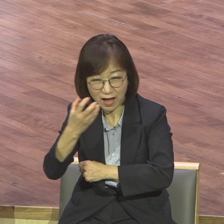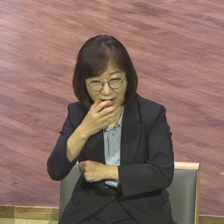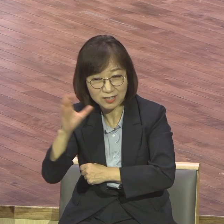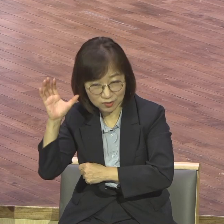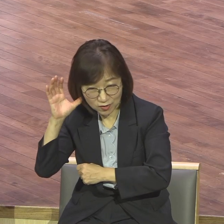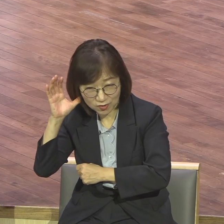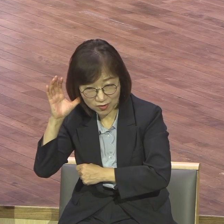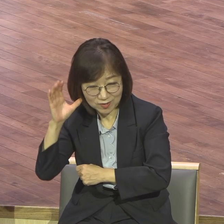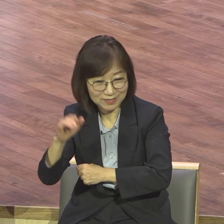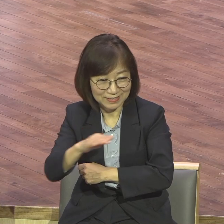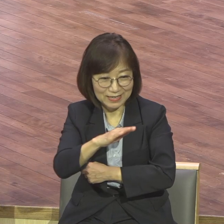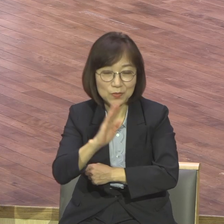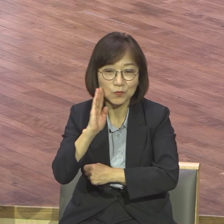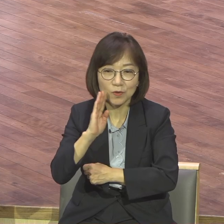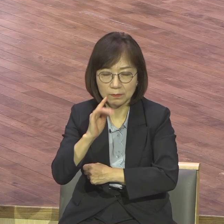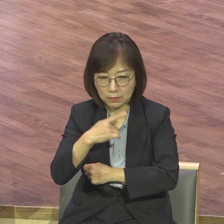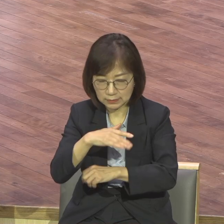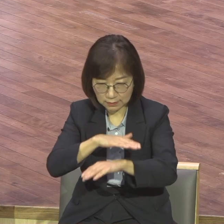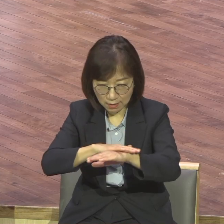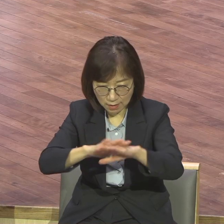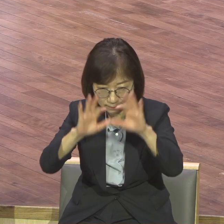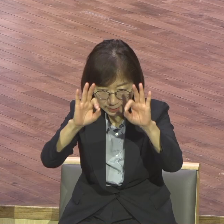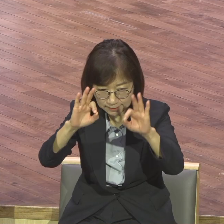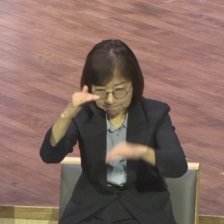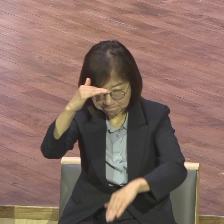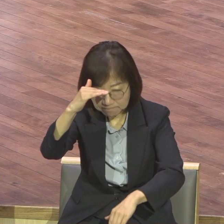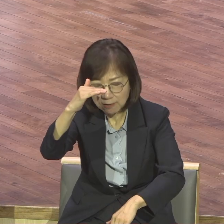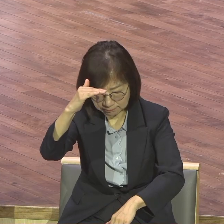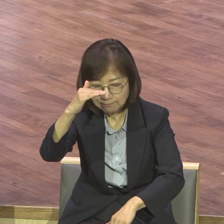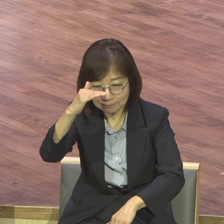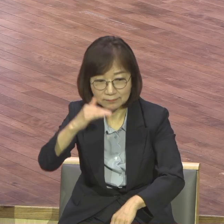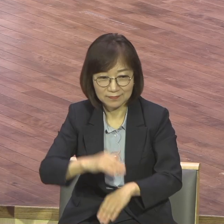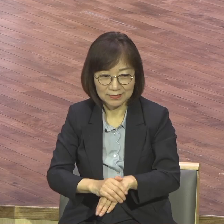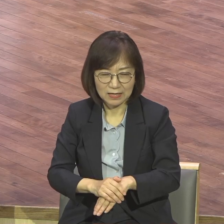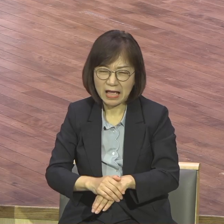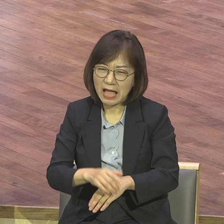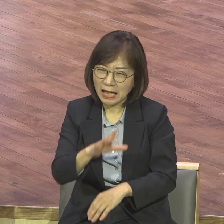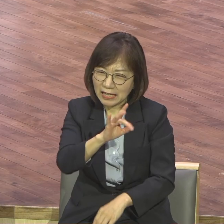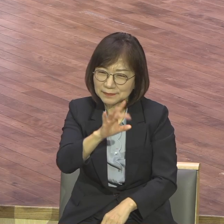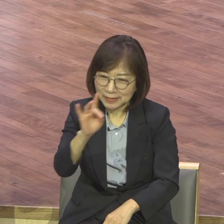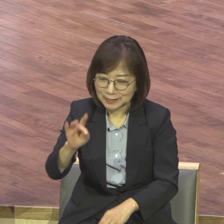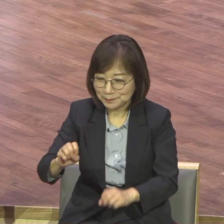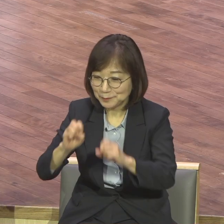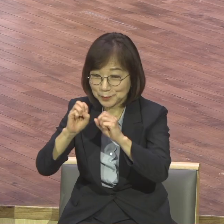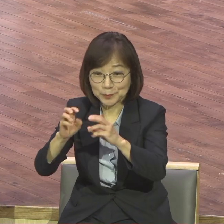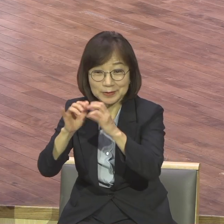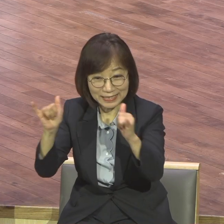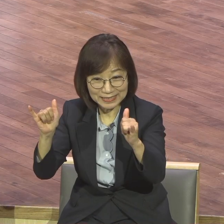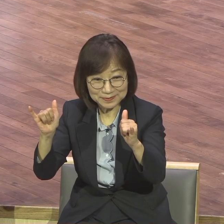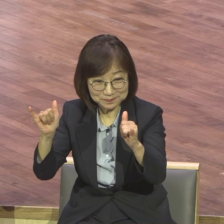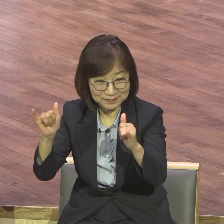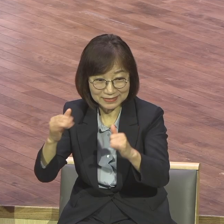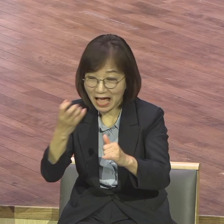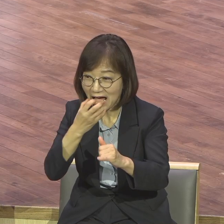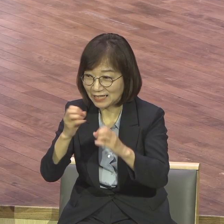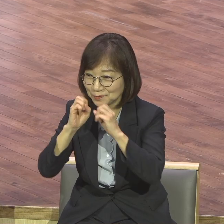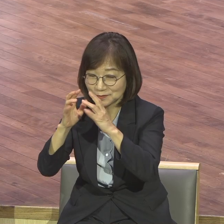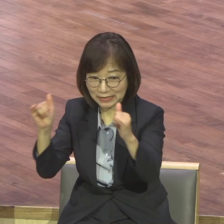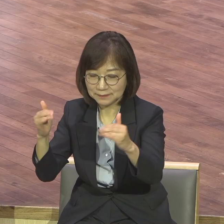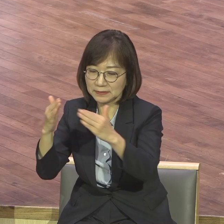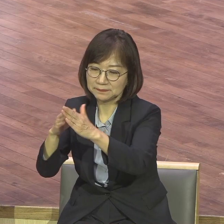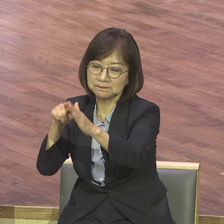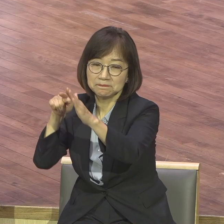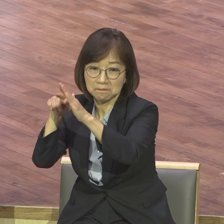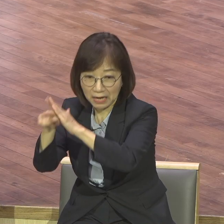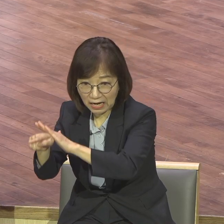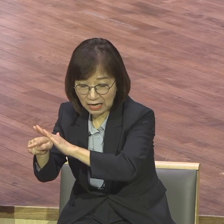우리 전도사님들이 가서 보면 내가 보고서 보면 말도 안 되는 소리를 한 시간씩 내가 한 시간을 들어줬다.